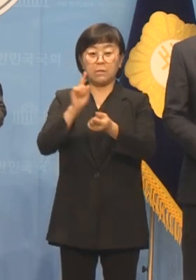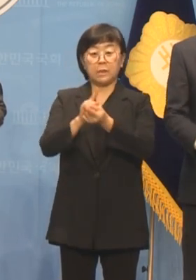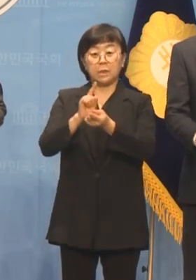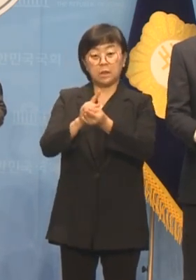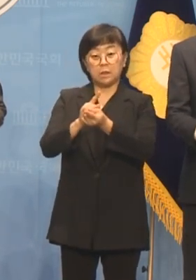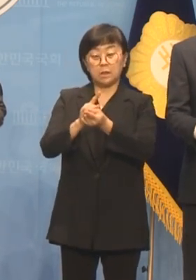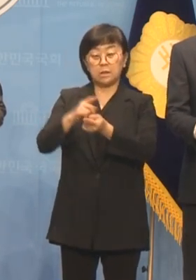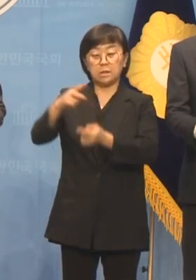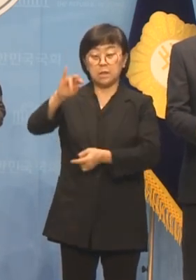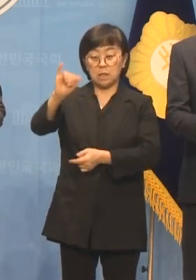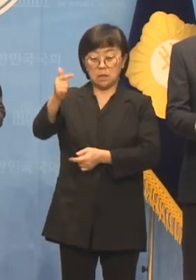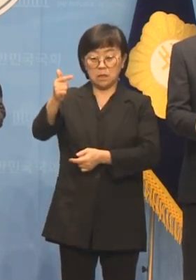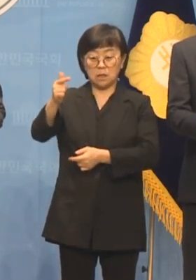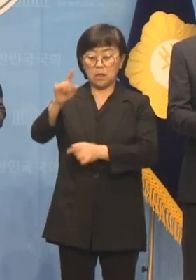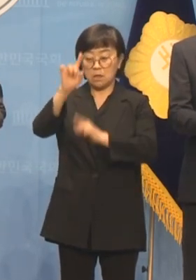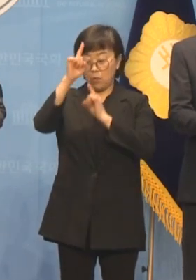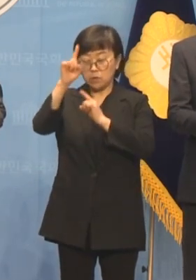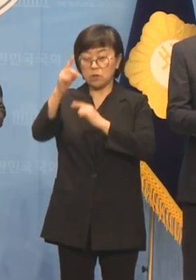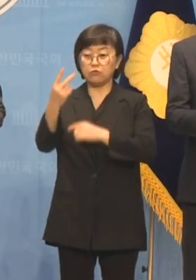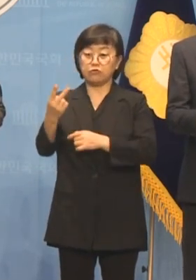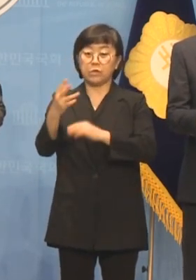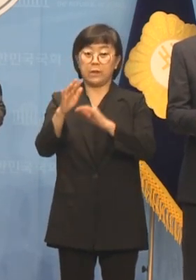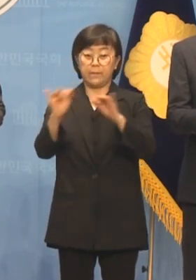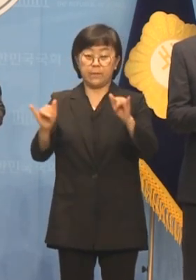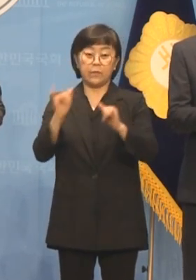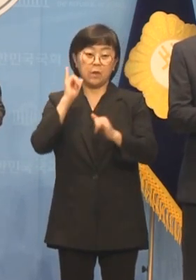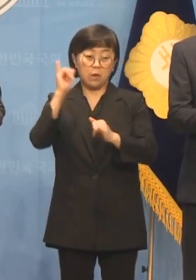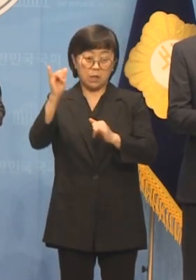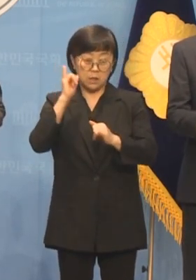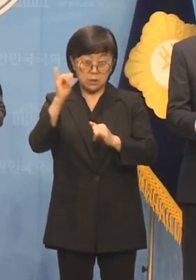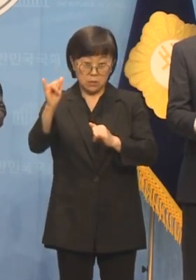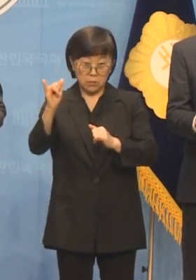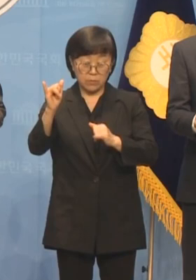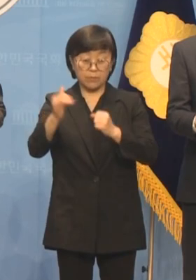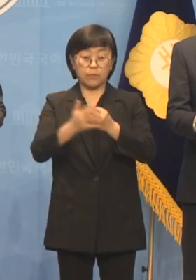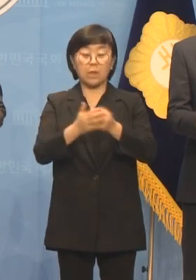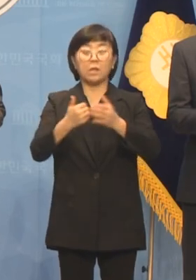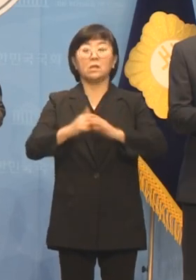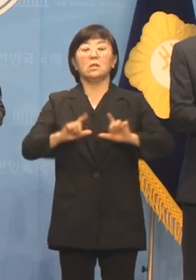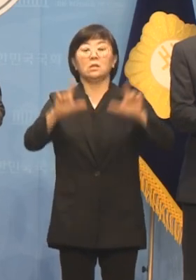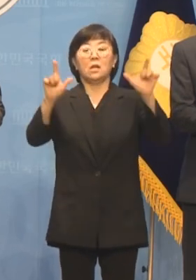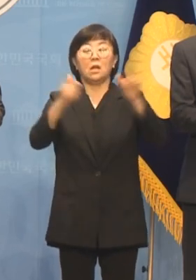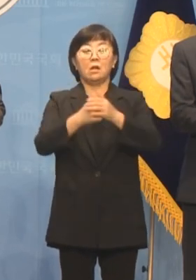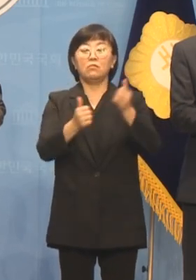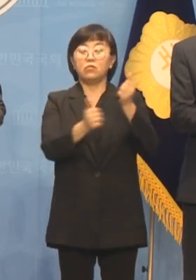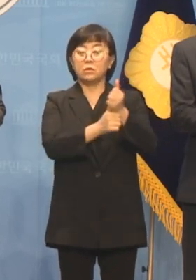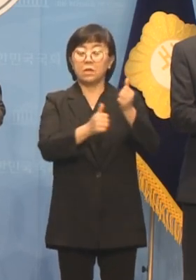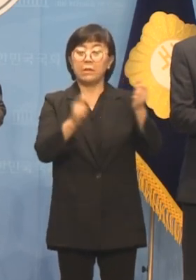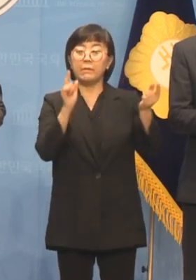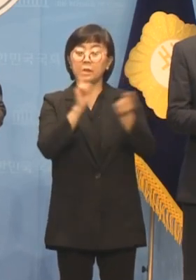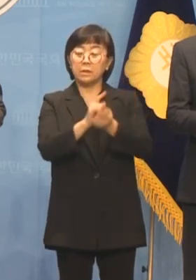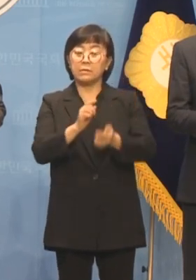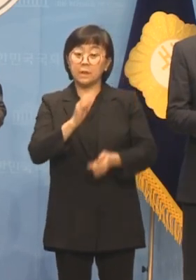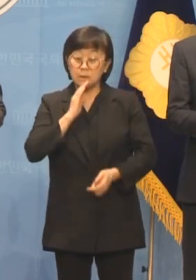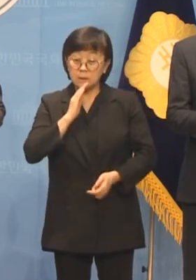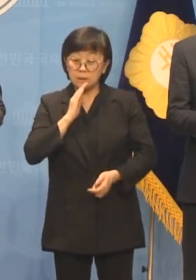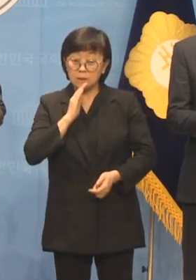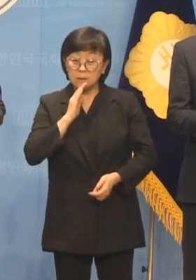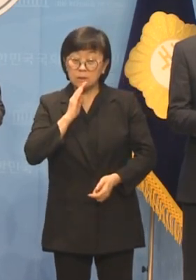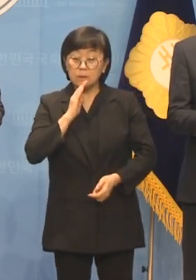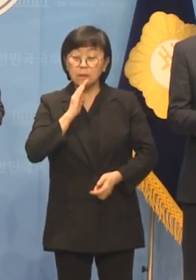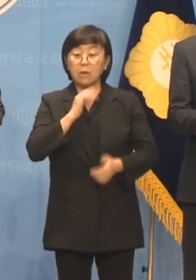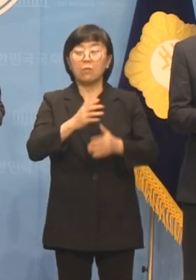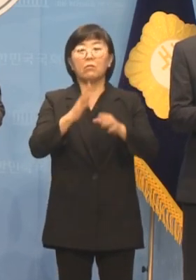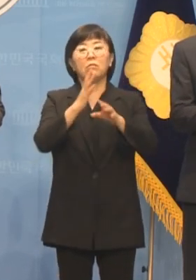하는 신모 씨 및 이모 씨 두 사람에게 연락을 취하여 당일 김용 전 부원장을 만난 것이 사실인지 사실이란